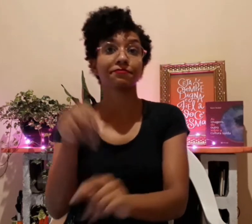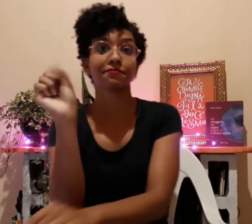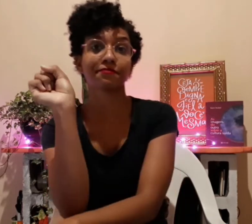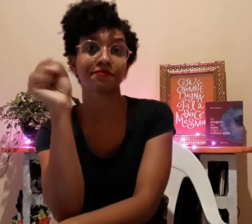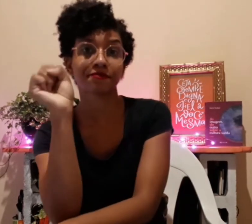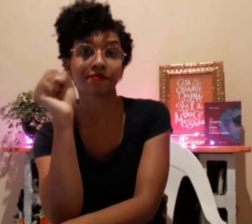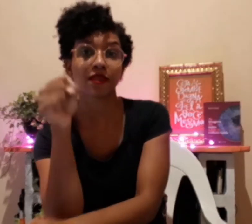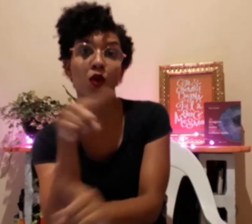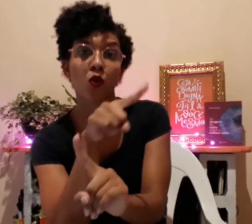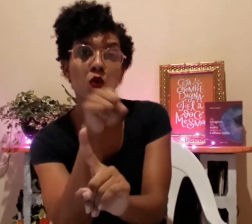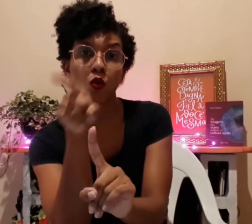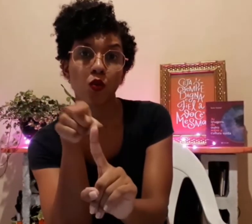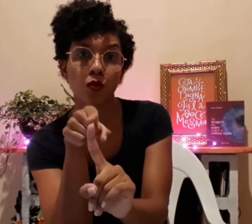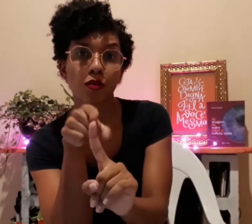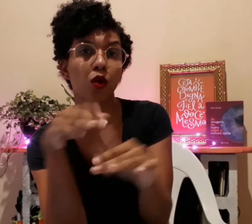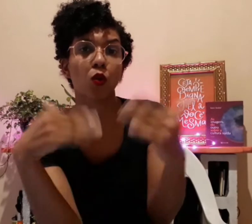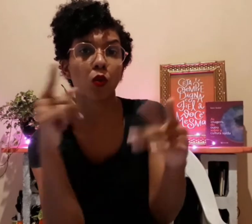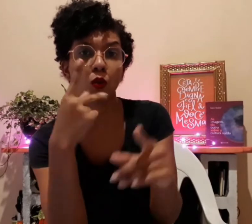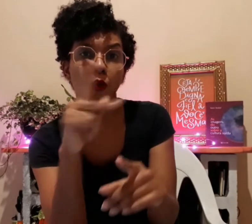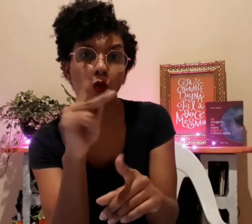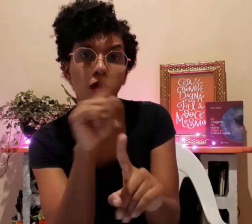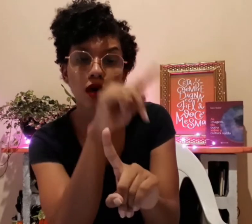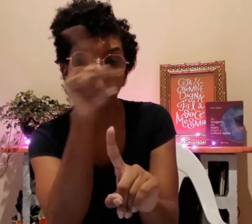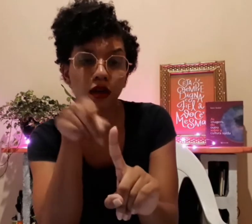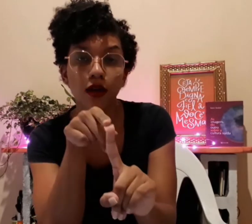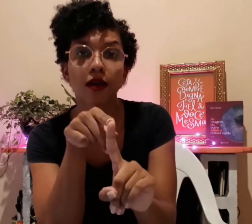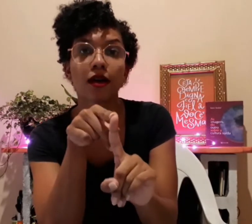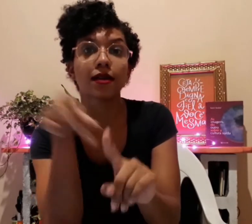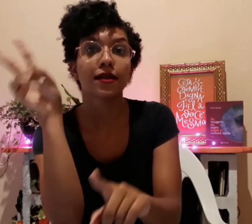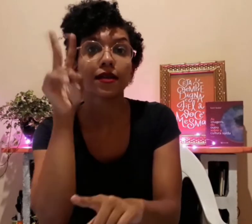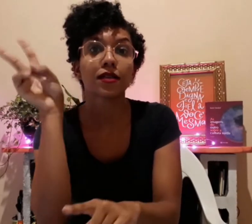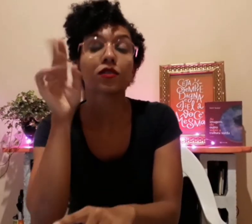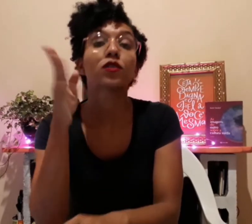Qual é o seu objetivo ao trabalhar com história infantil?